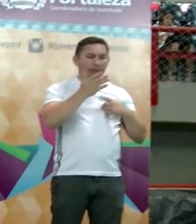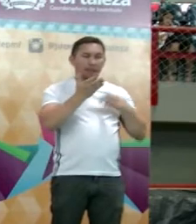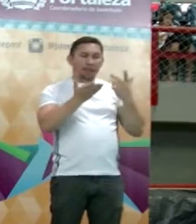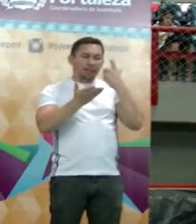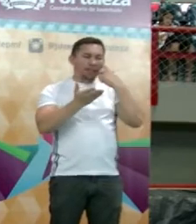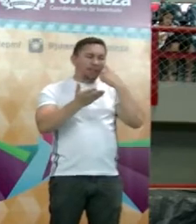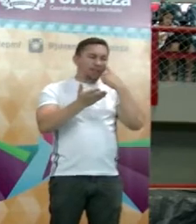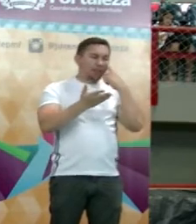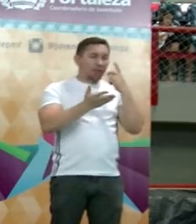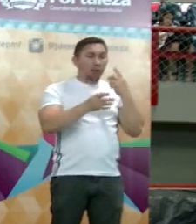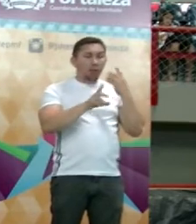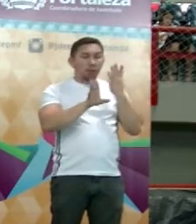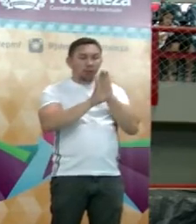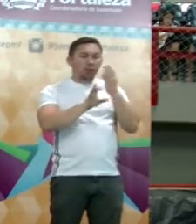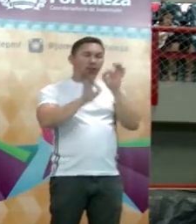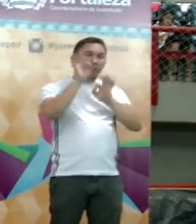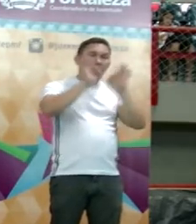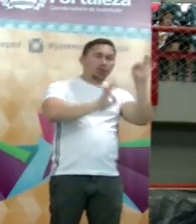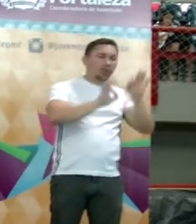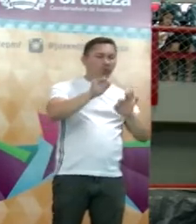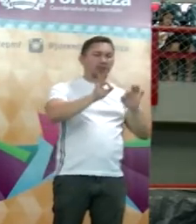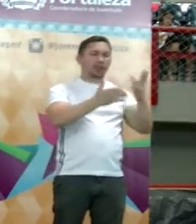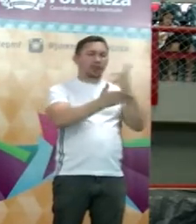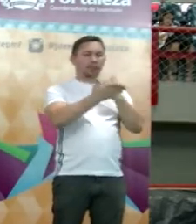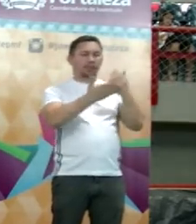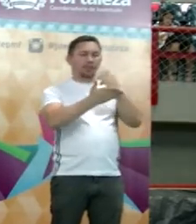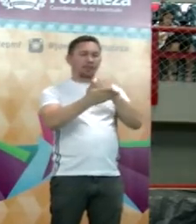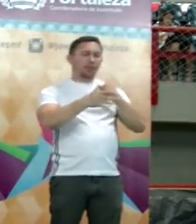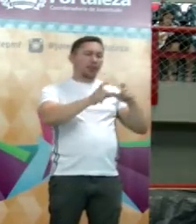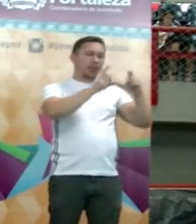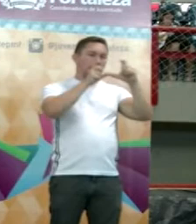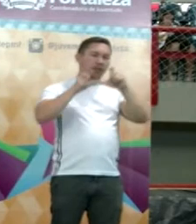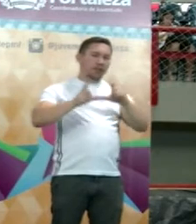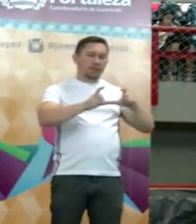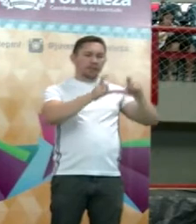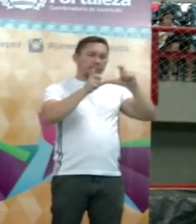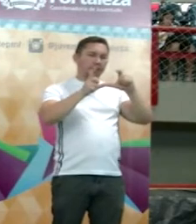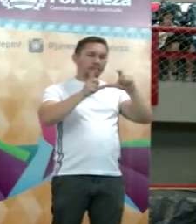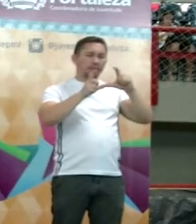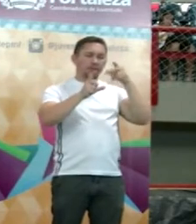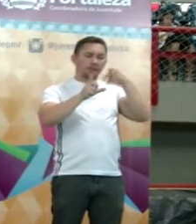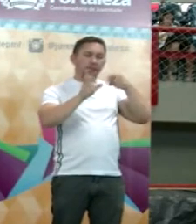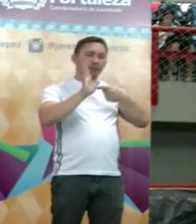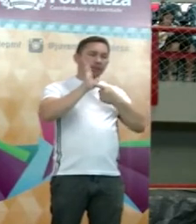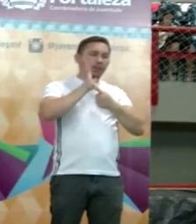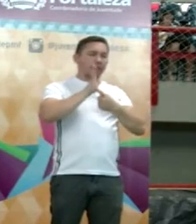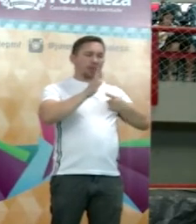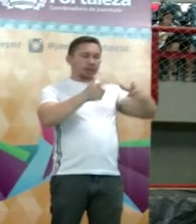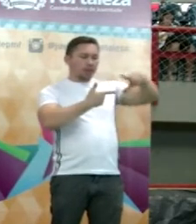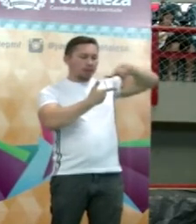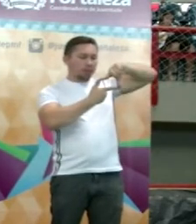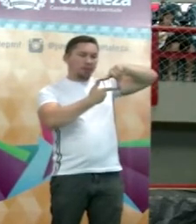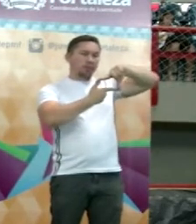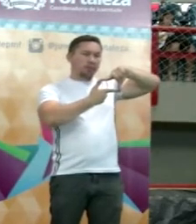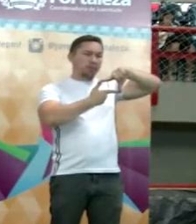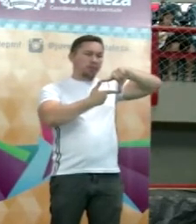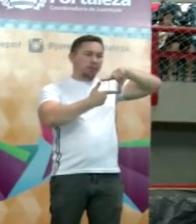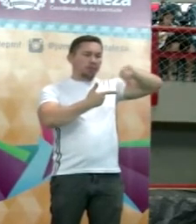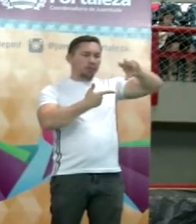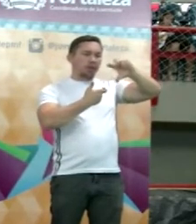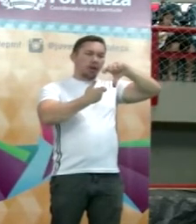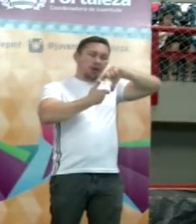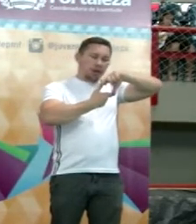tão clara, você tem que criar a figura. E sempre você cria a figura fazendo aparecer retângulos, fazendo